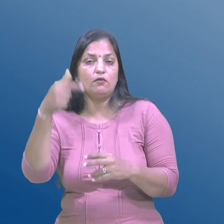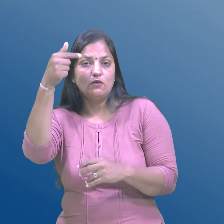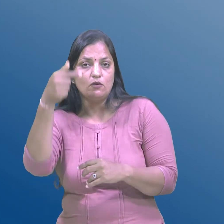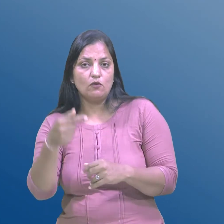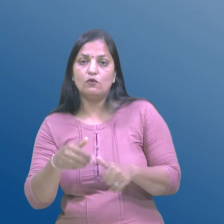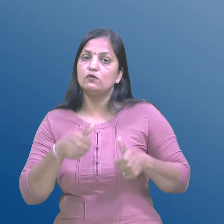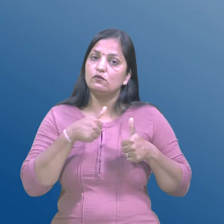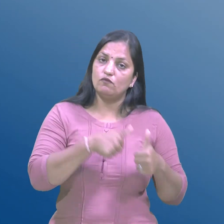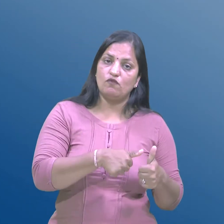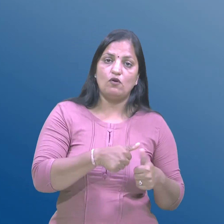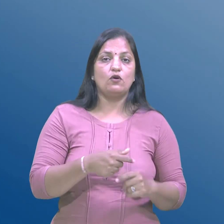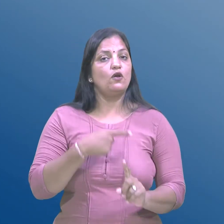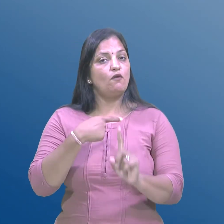બી,